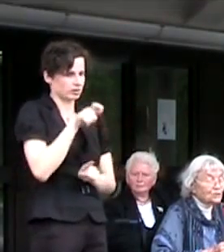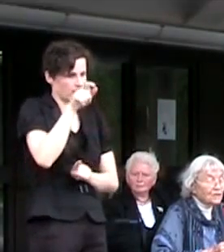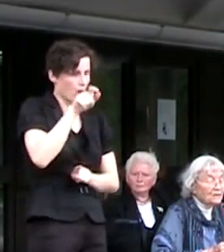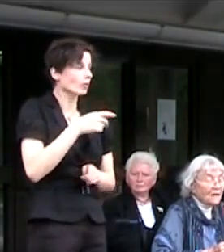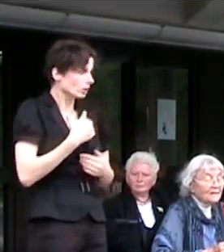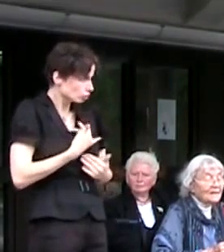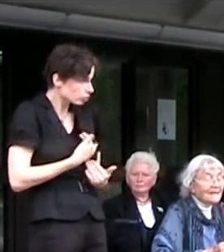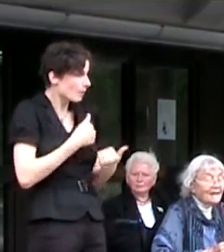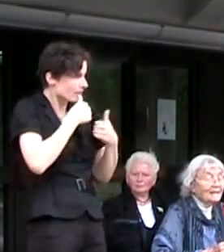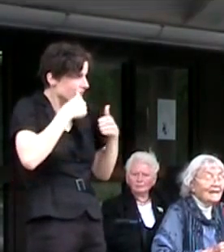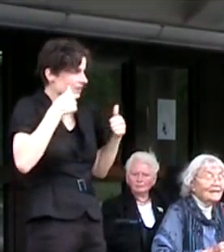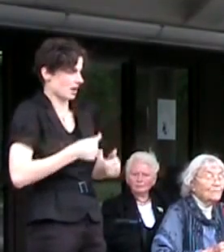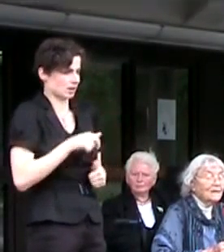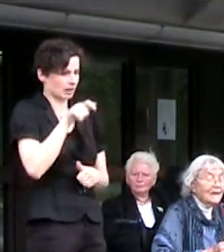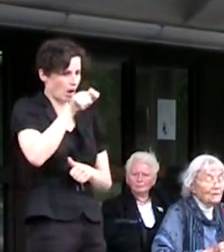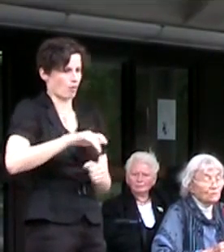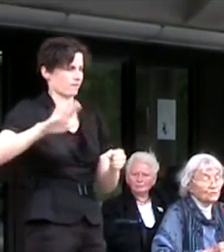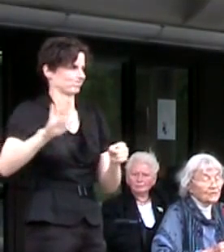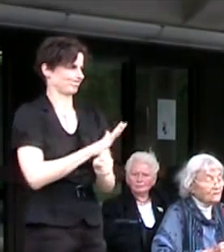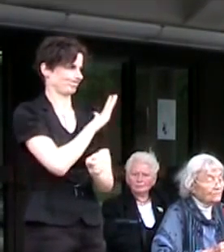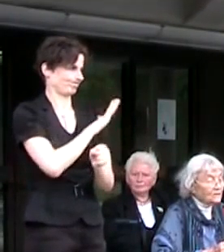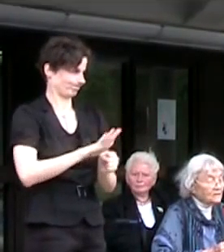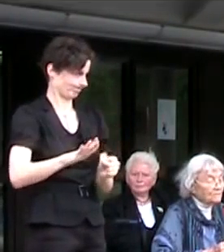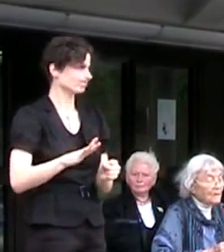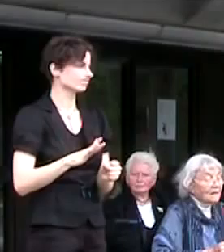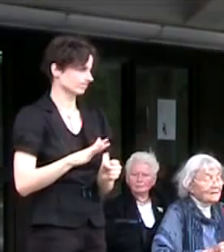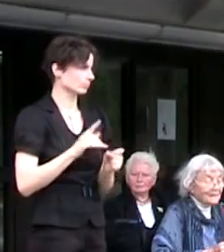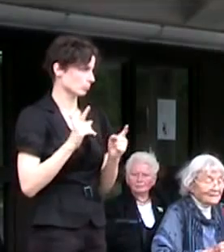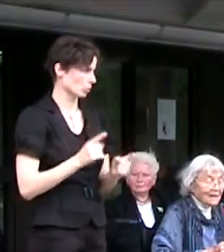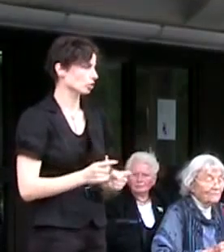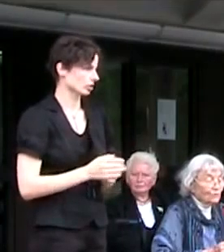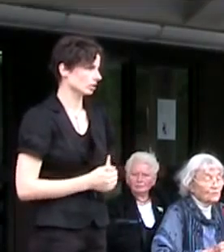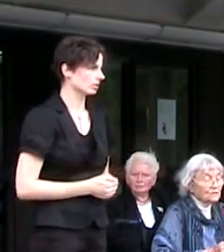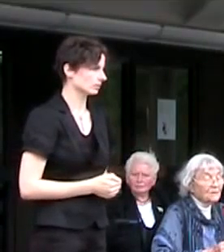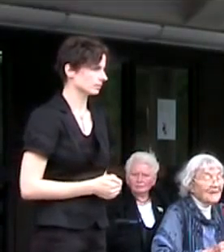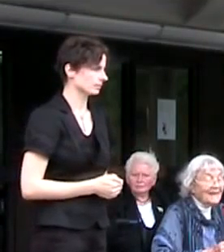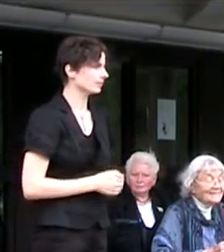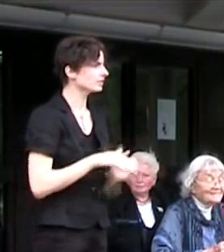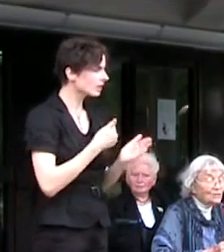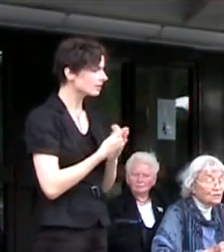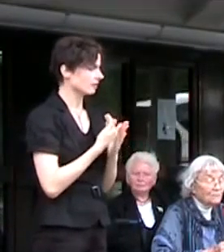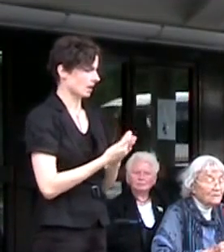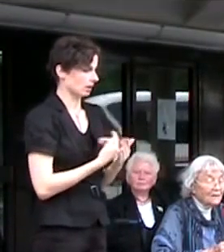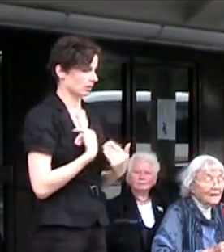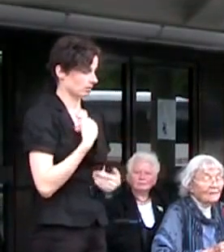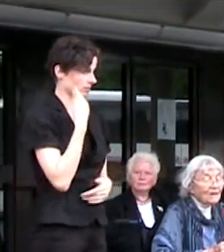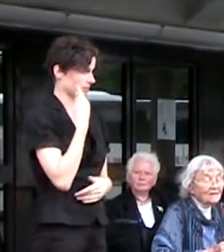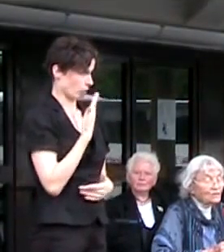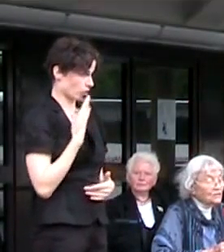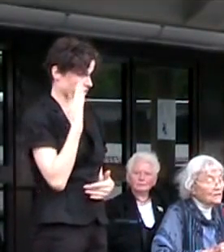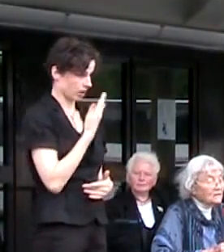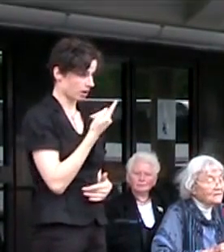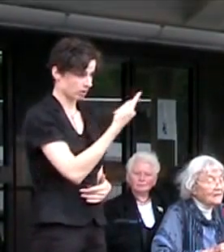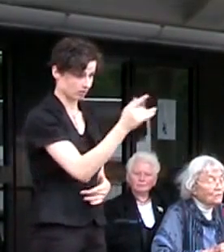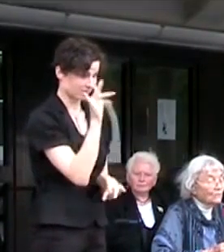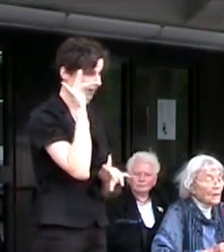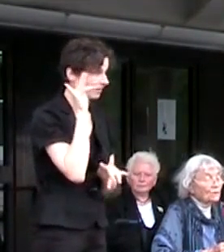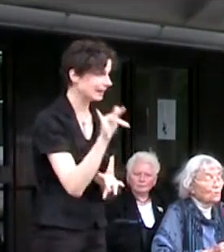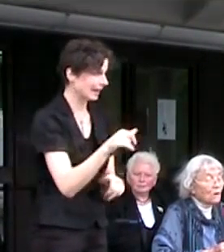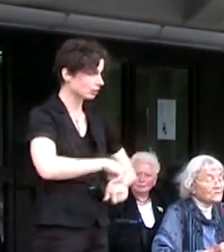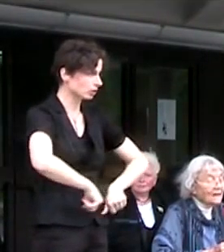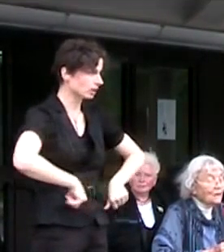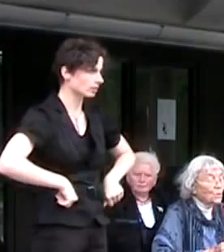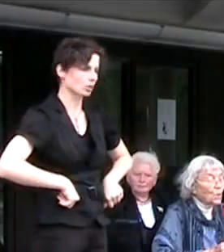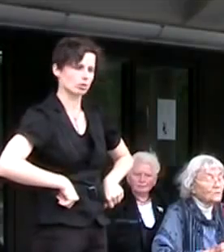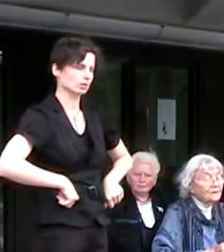Pflicht besteht, dass eine Eliminierung stattfindet. Deshalb würde es mich ängstlich stimmen, wenn die Sterilisierung